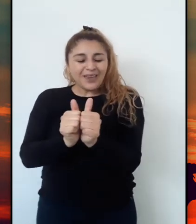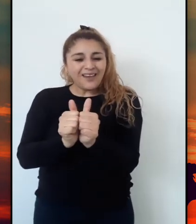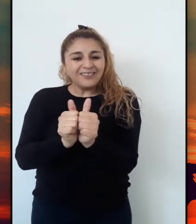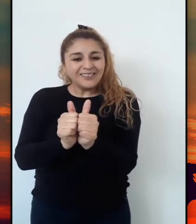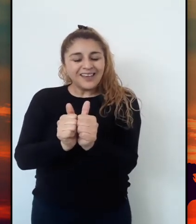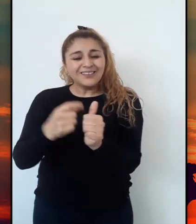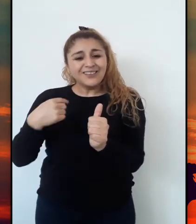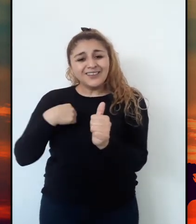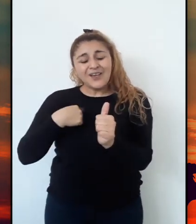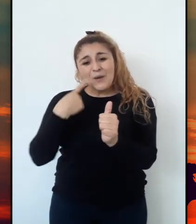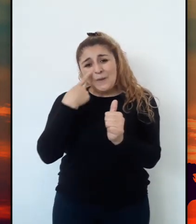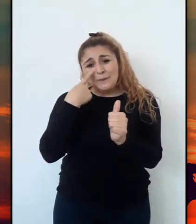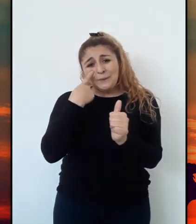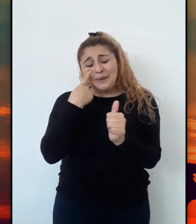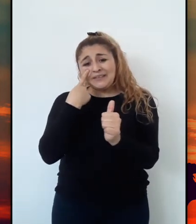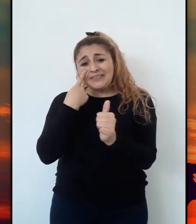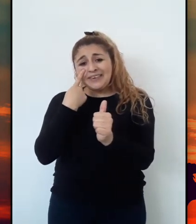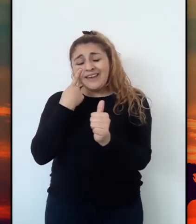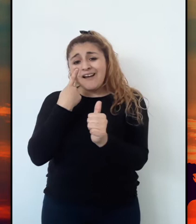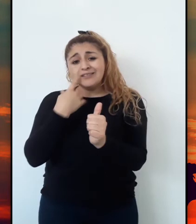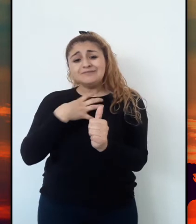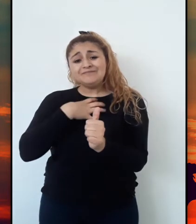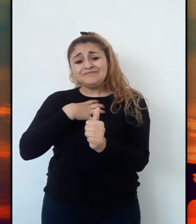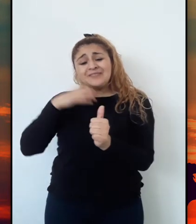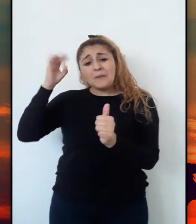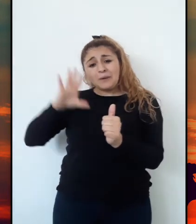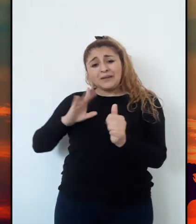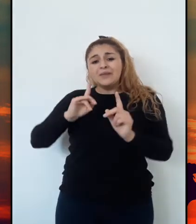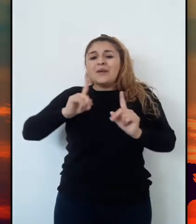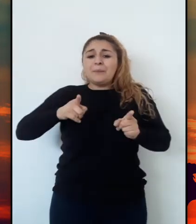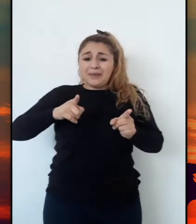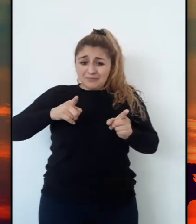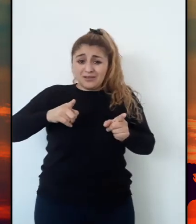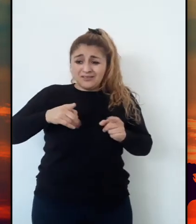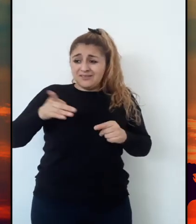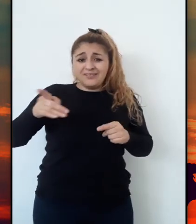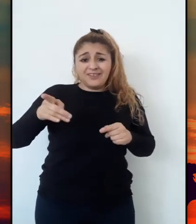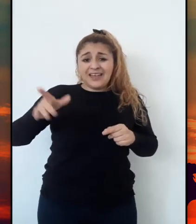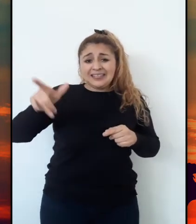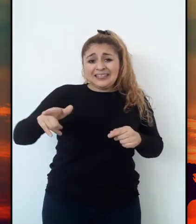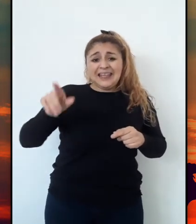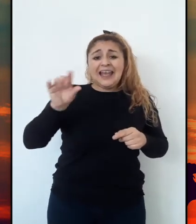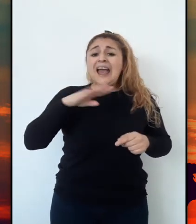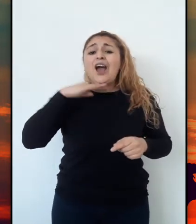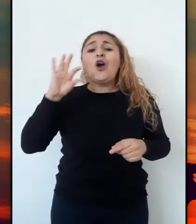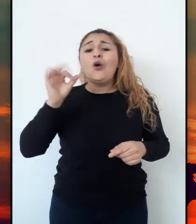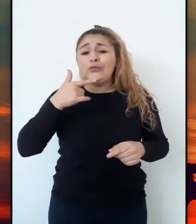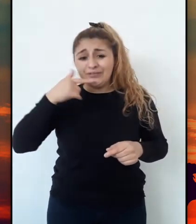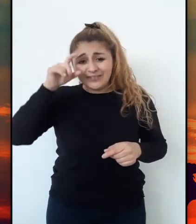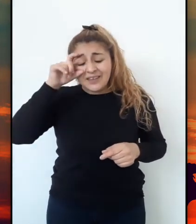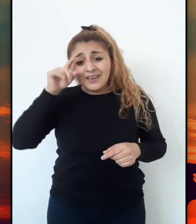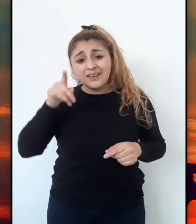à un peuple nombreux. Para salvar la vida a un pueblo